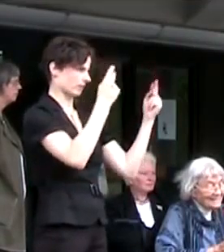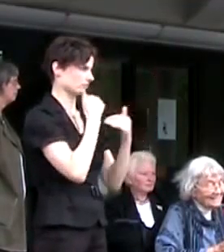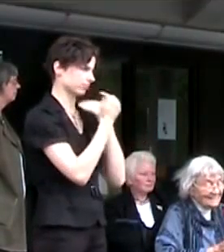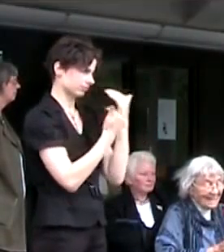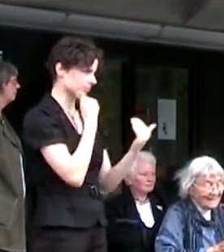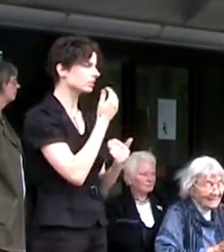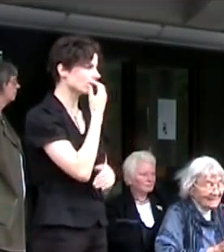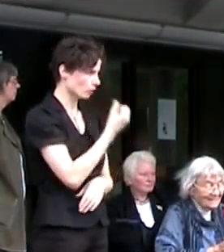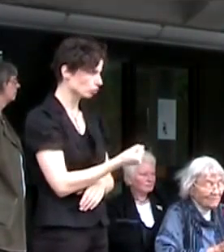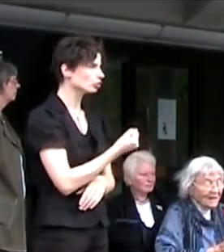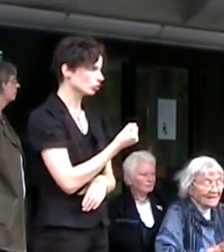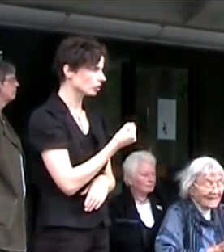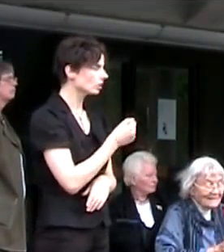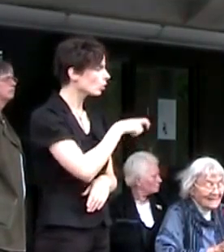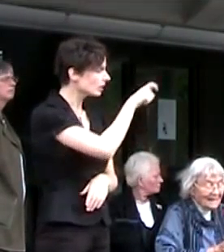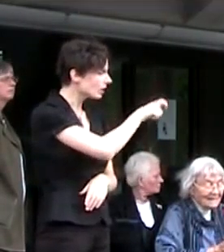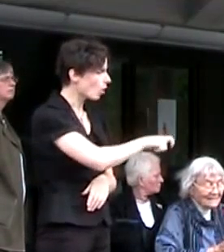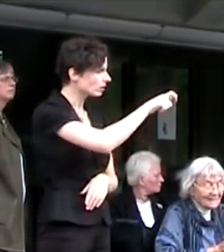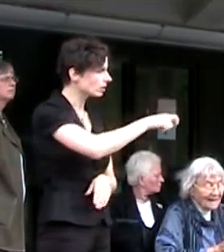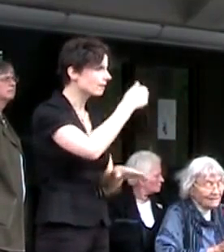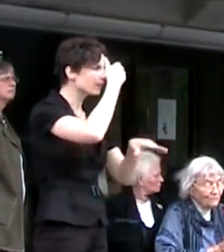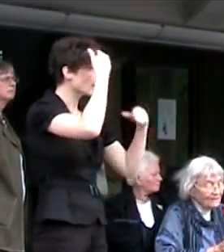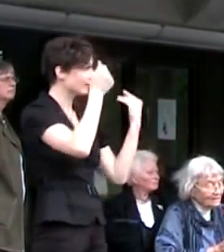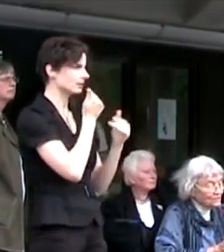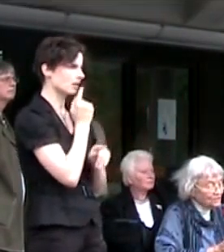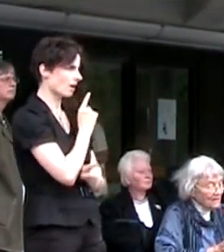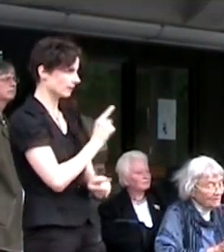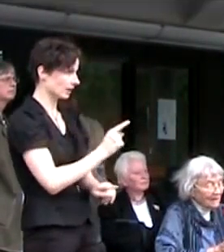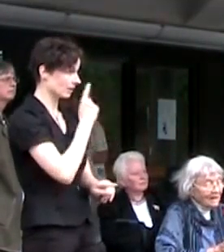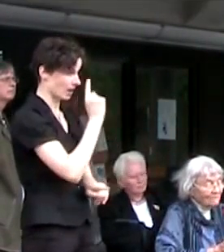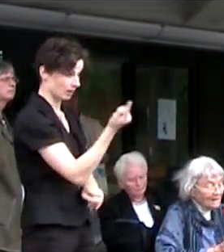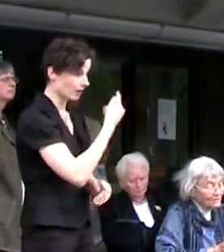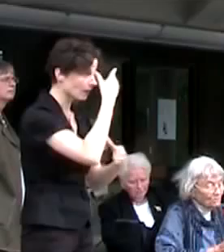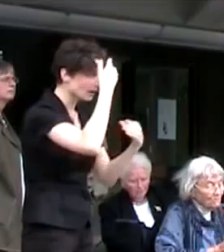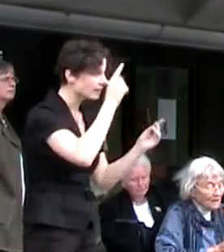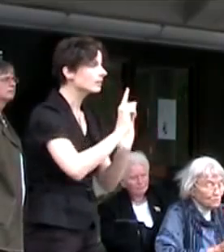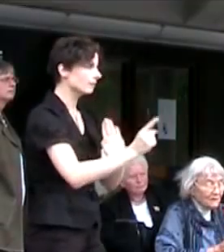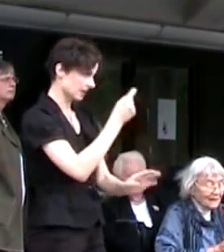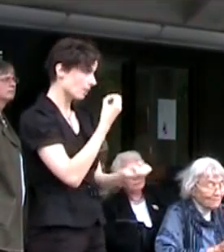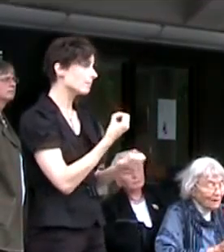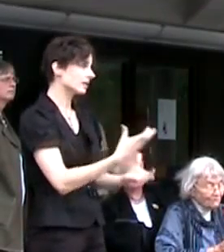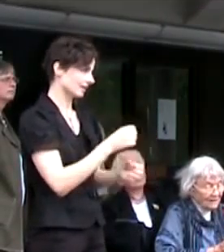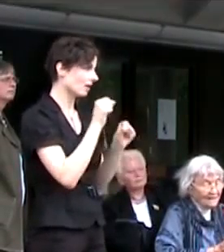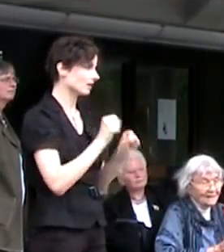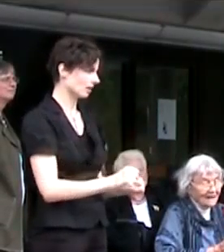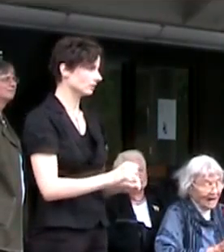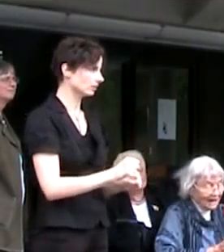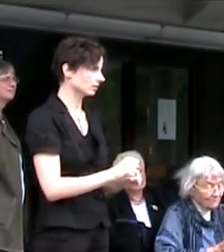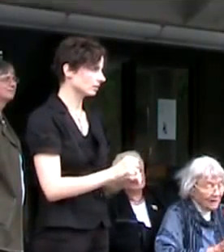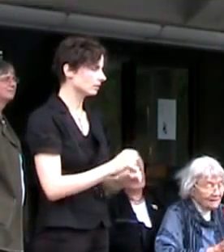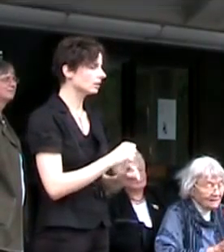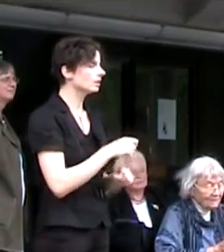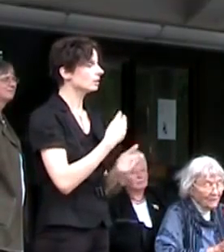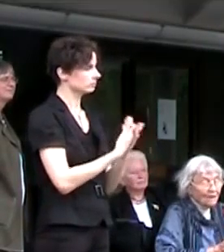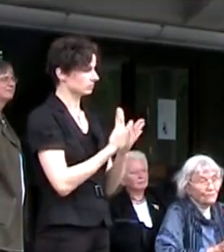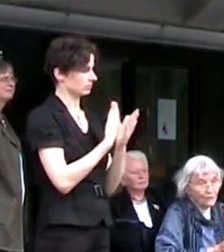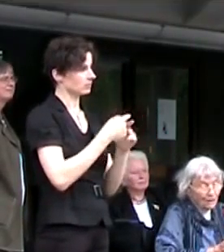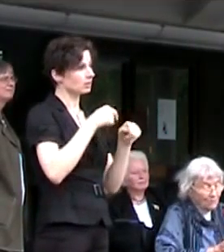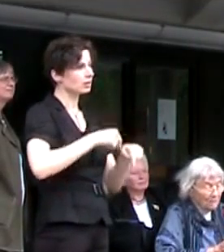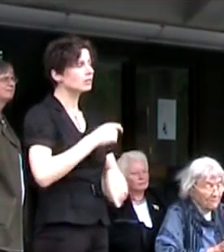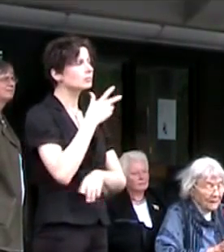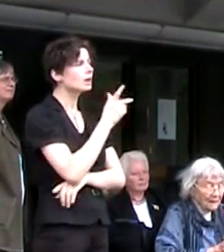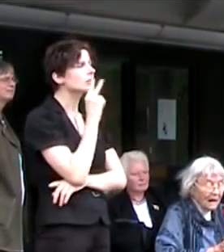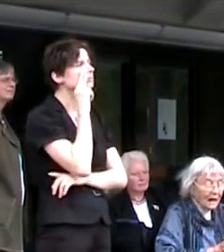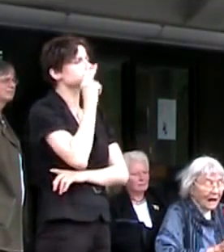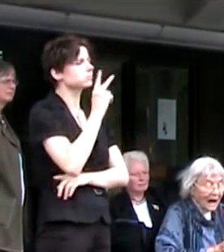alles Nicht-Erinnerte kann jederzeit wieder geschehen, wenn zum Beispiel immer weniger Arbeitende für